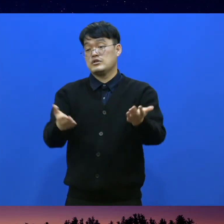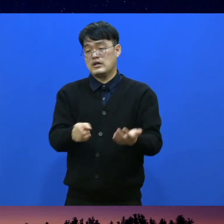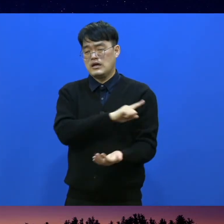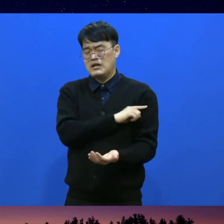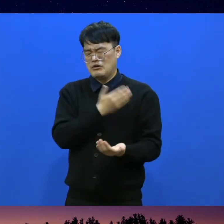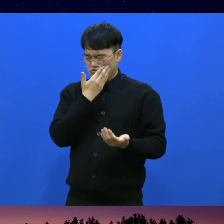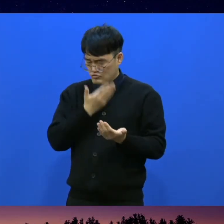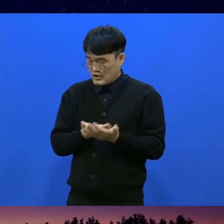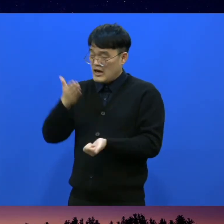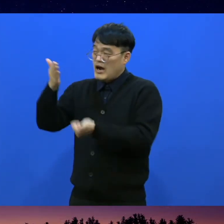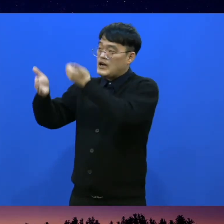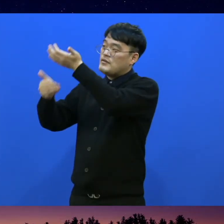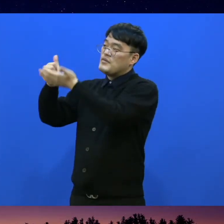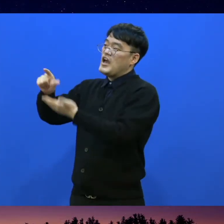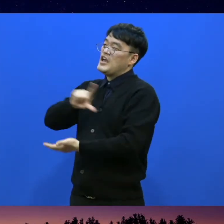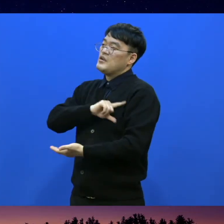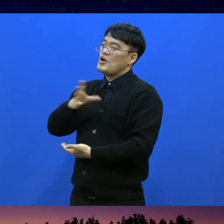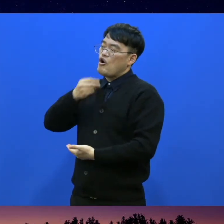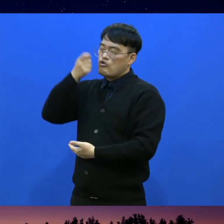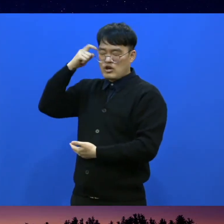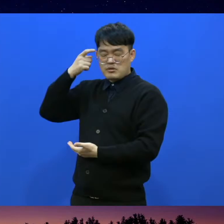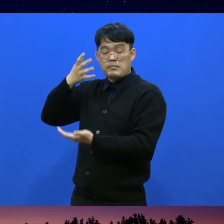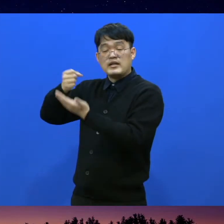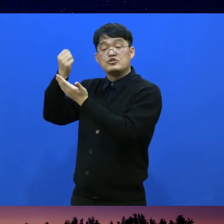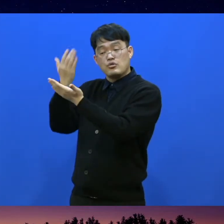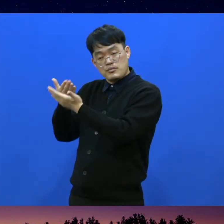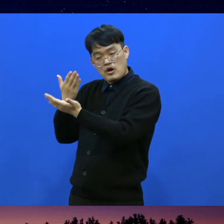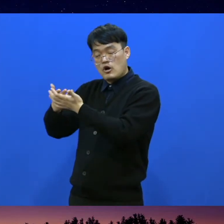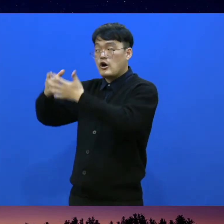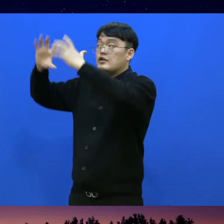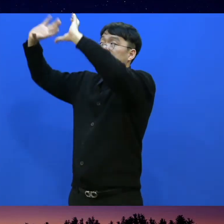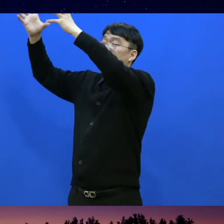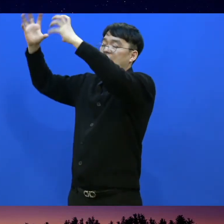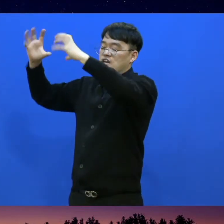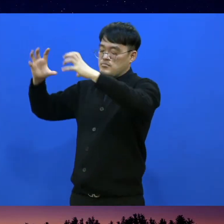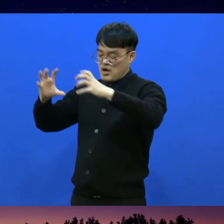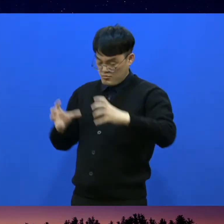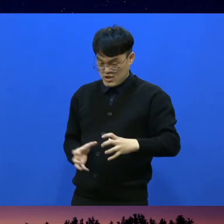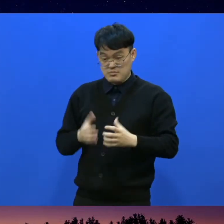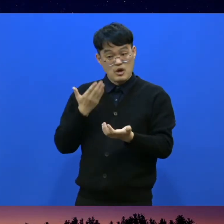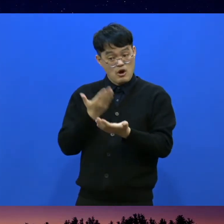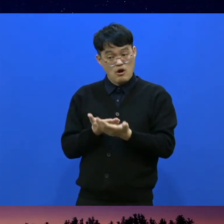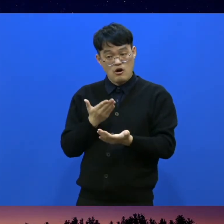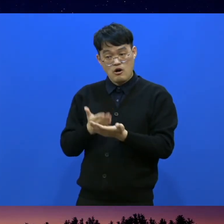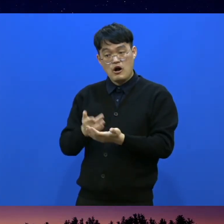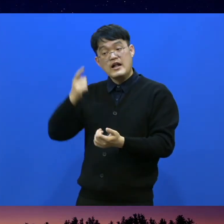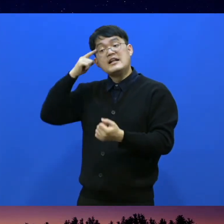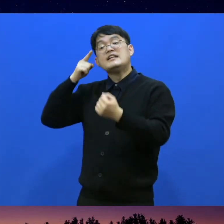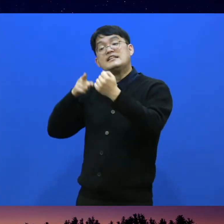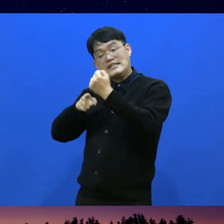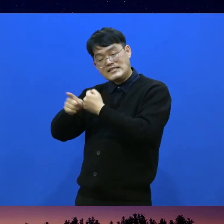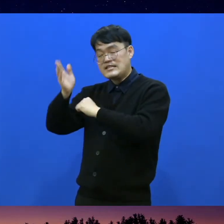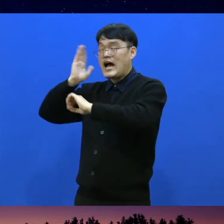그분의 이름이 거룩히 여김을 받아야 되고 그분의 나라가 임하여지는 것이고 그분의